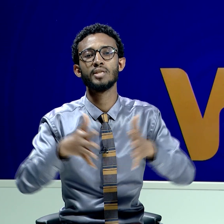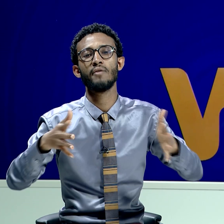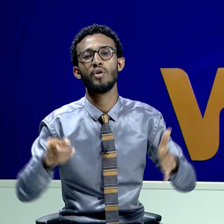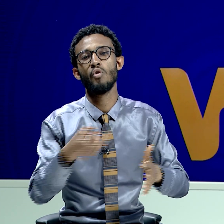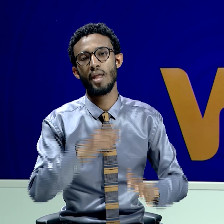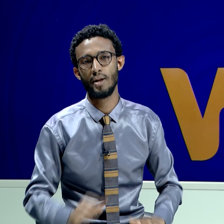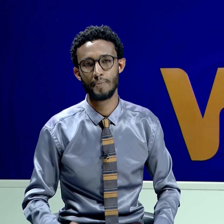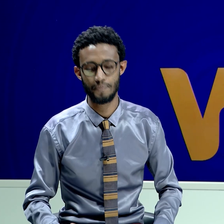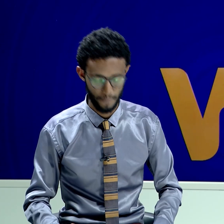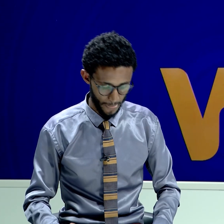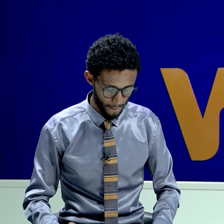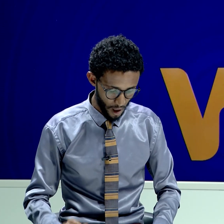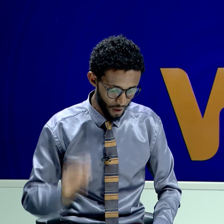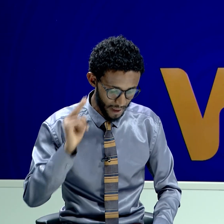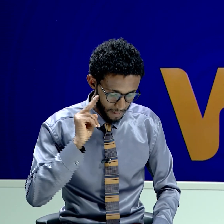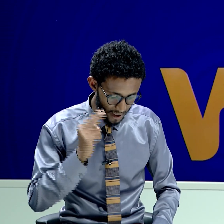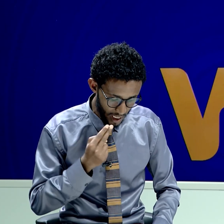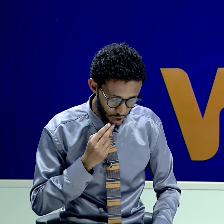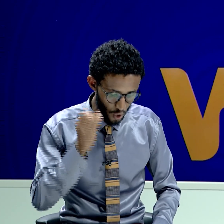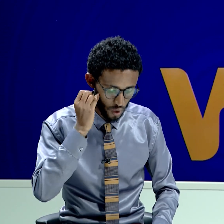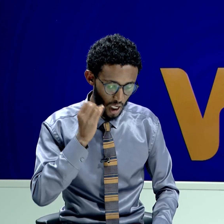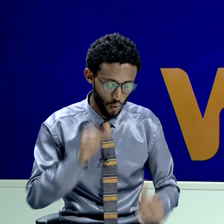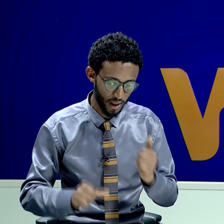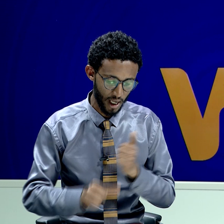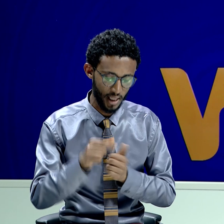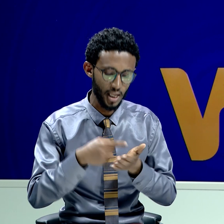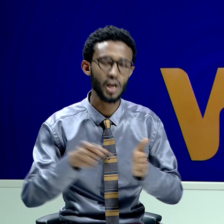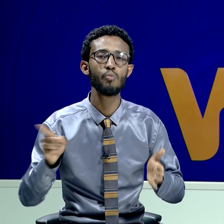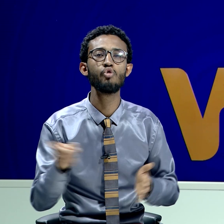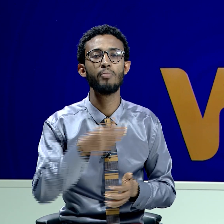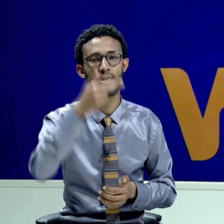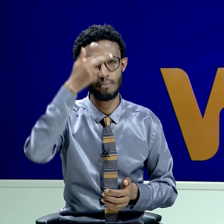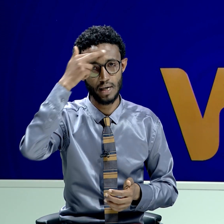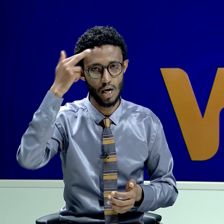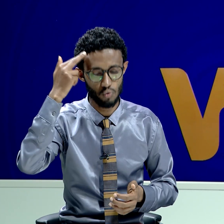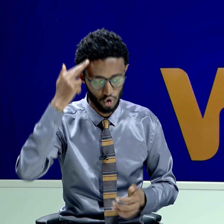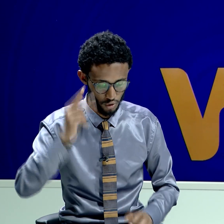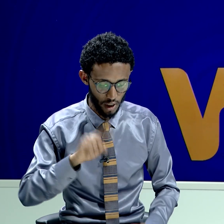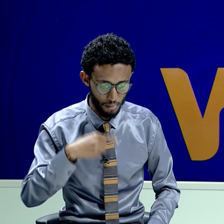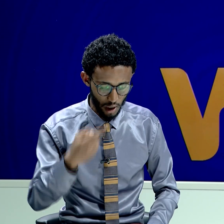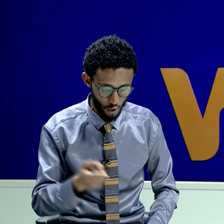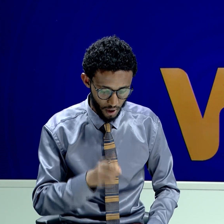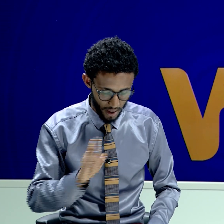ሰፍ ይሆናል። አሁን መስማት ሳንችሁ ለጾታው ቢጠቃት ተጠቅሚውንበት ምክንያቶች ምንድን ቢለው